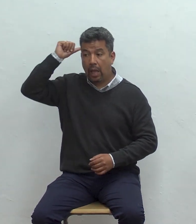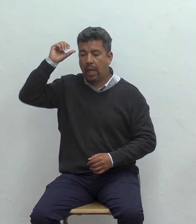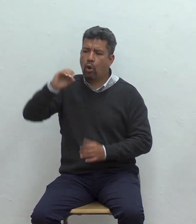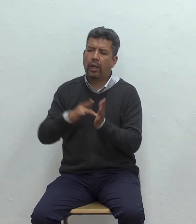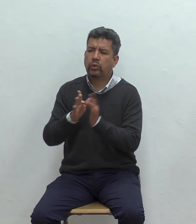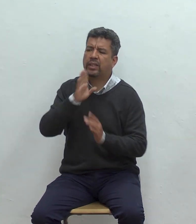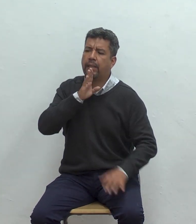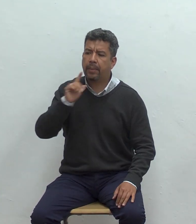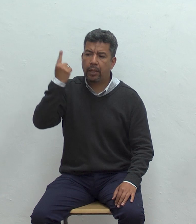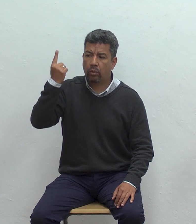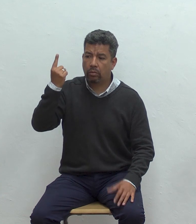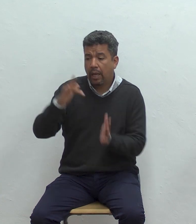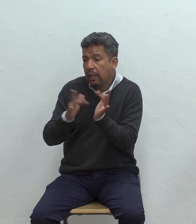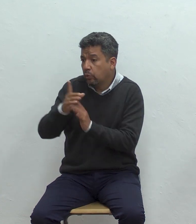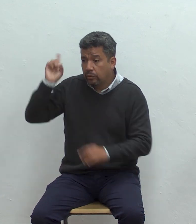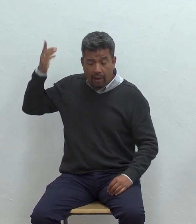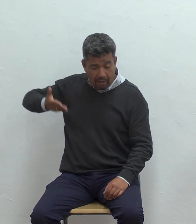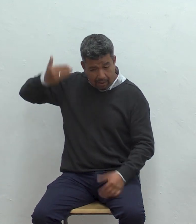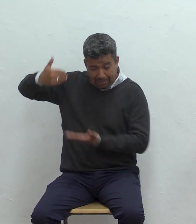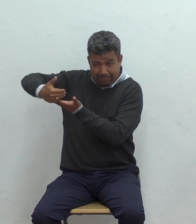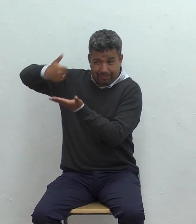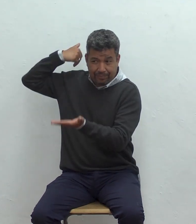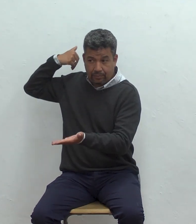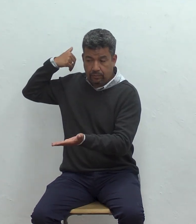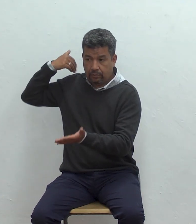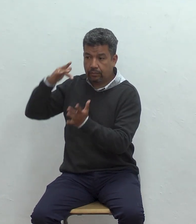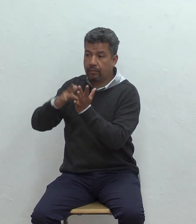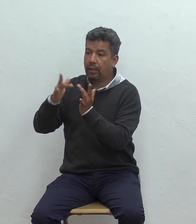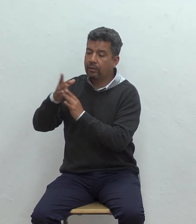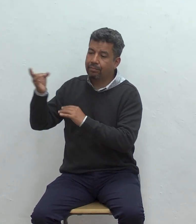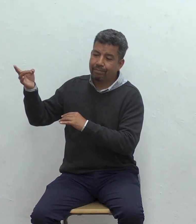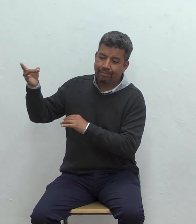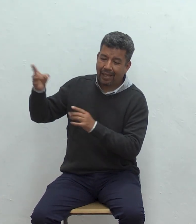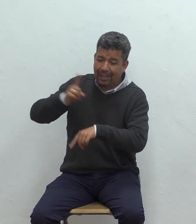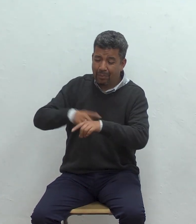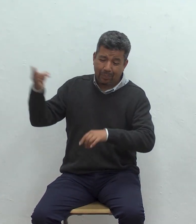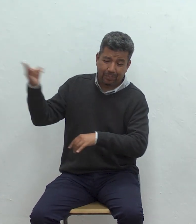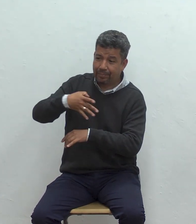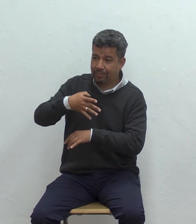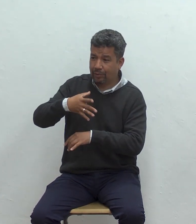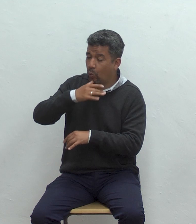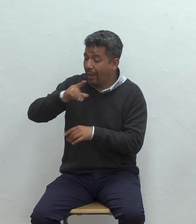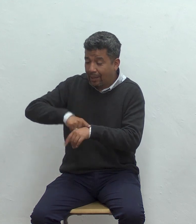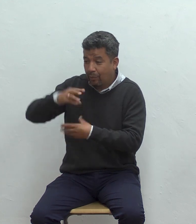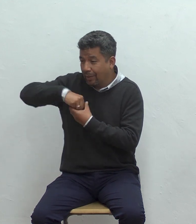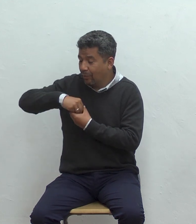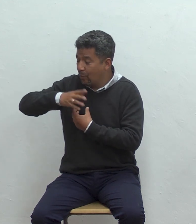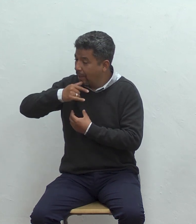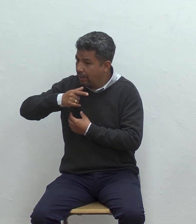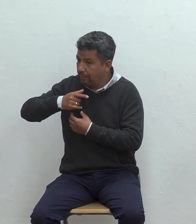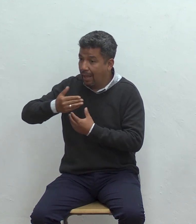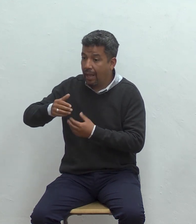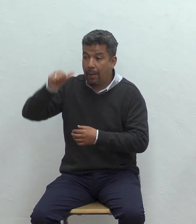o Jesús? Jesús. De modo que Jesús supera el tiempo. Antes